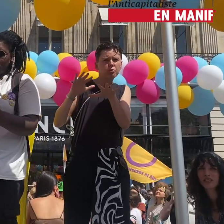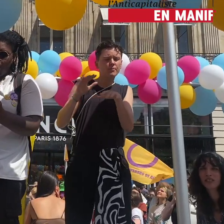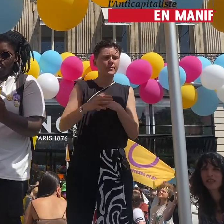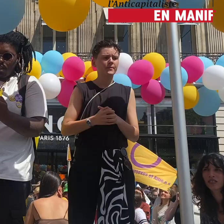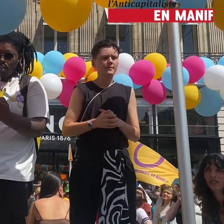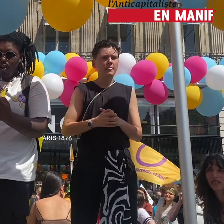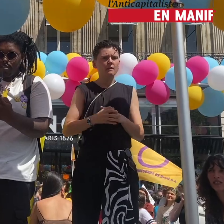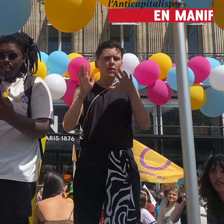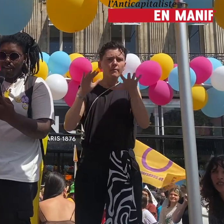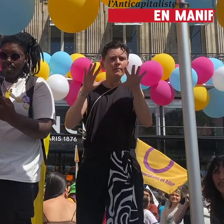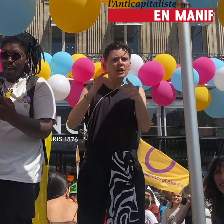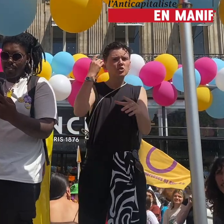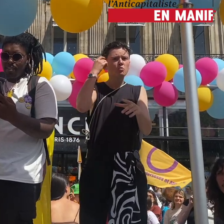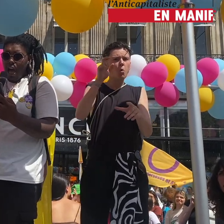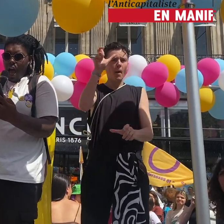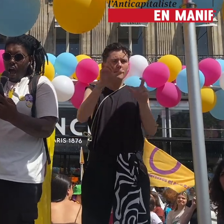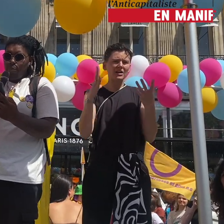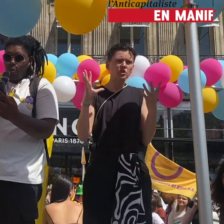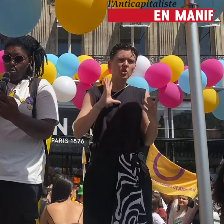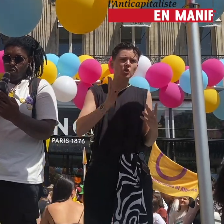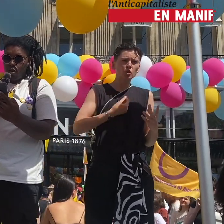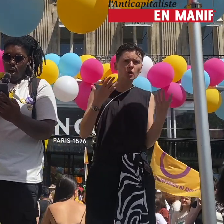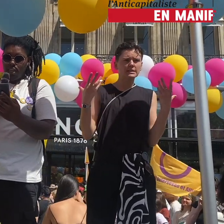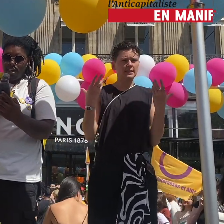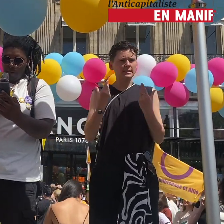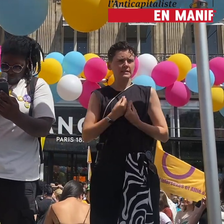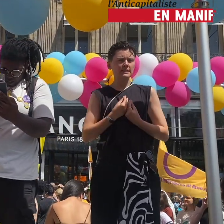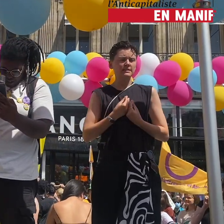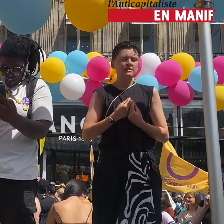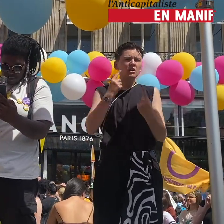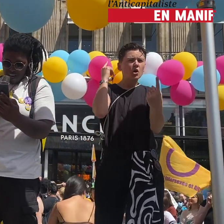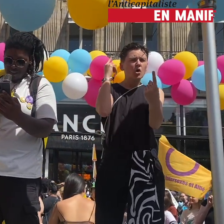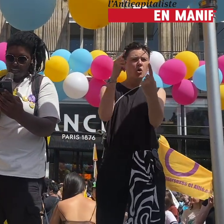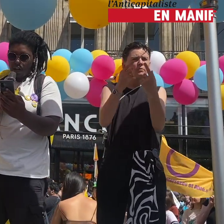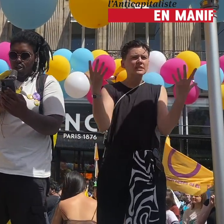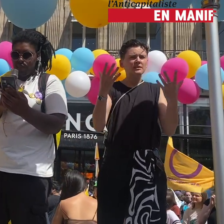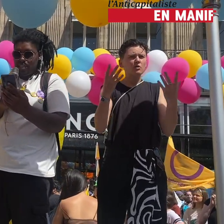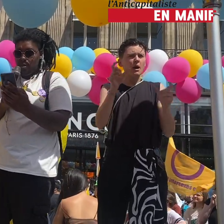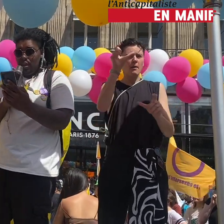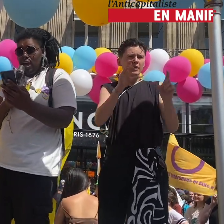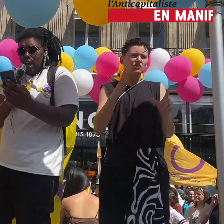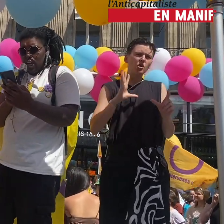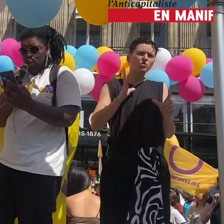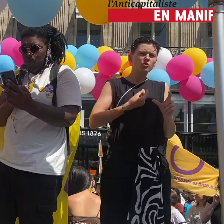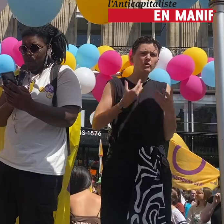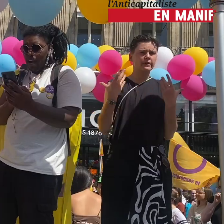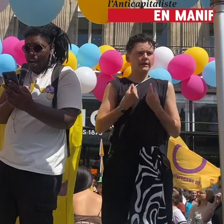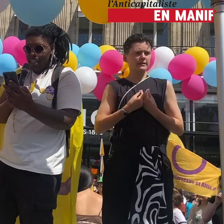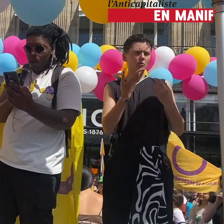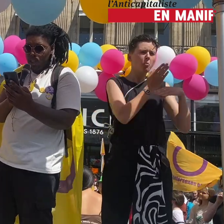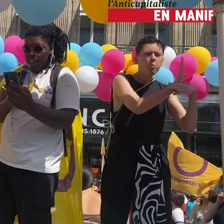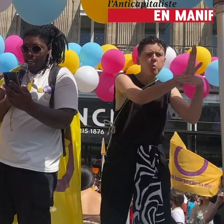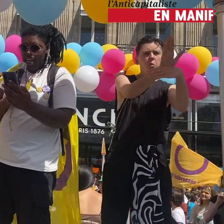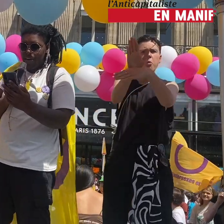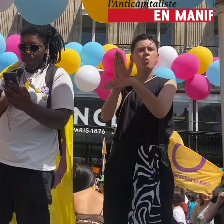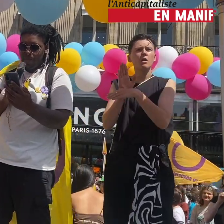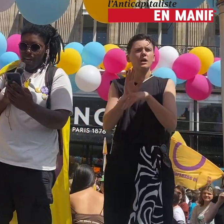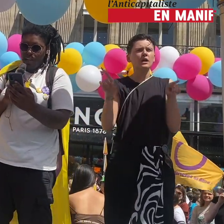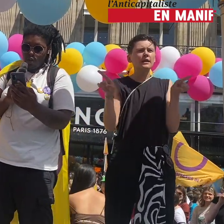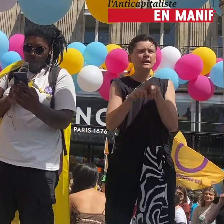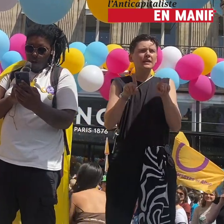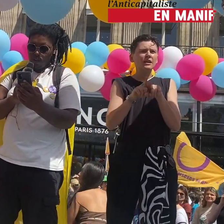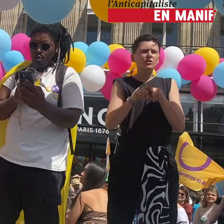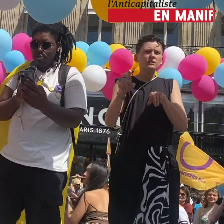la marche des personnes trans et intersexes, a pour but de rendre les intersexes et trans visibles et de pouvoir interroger et